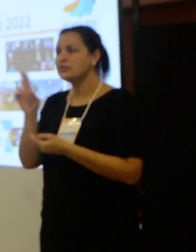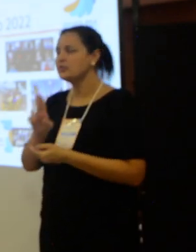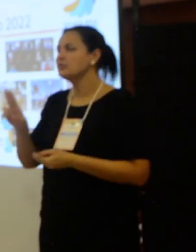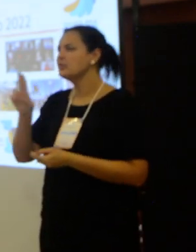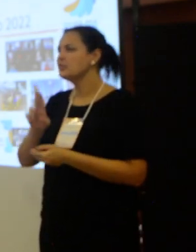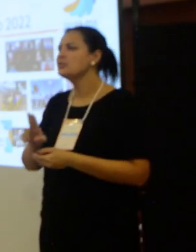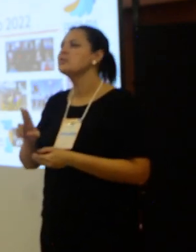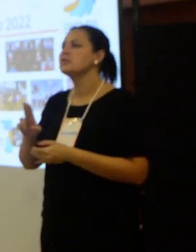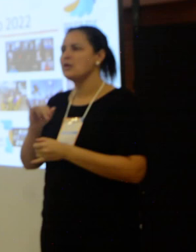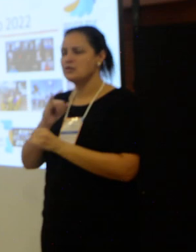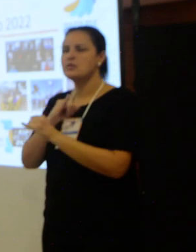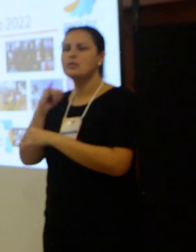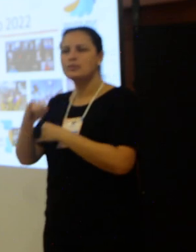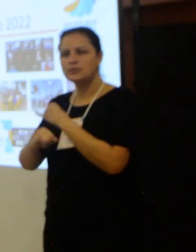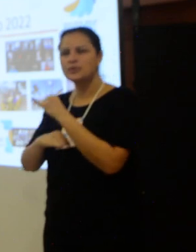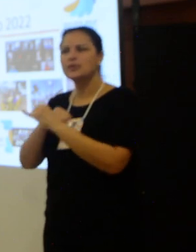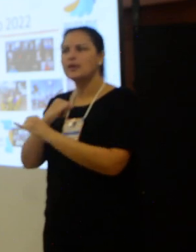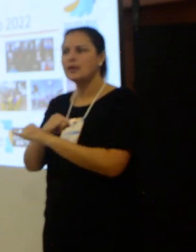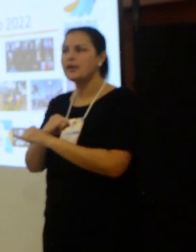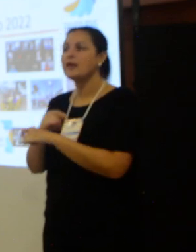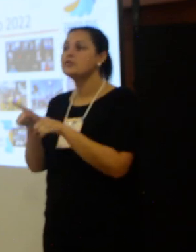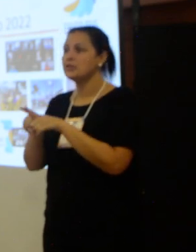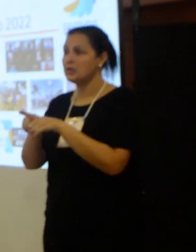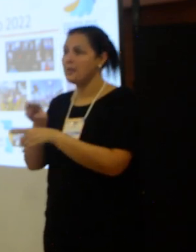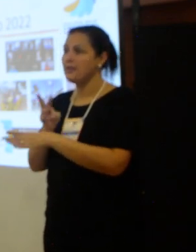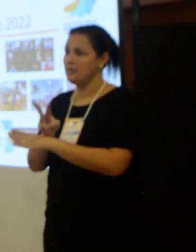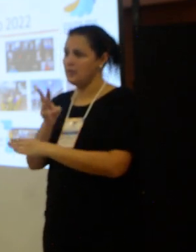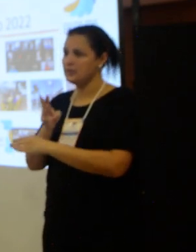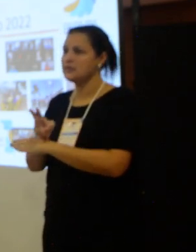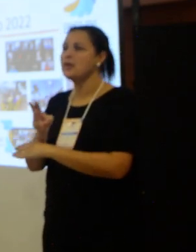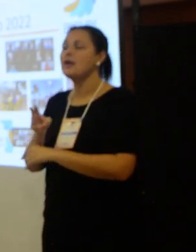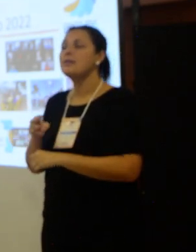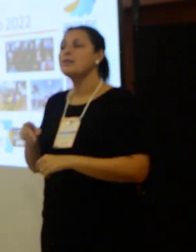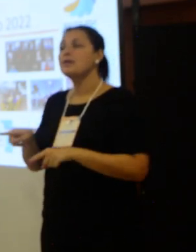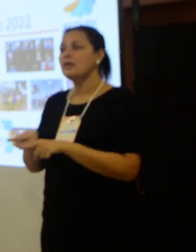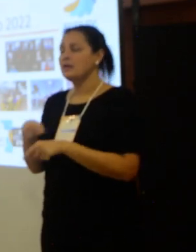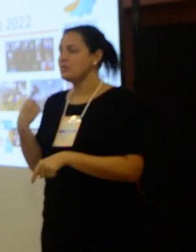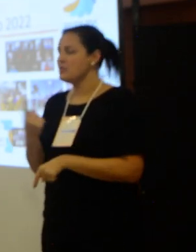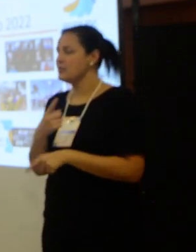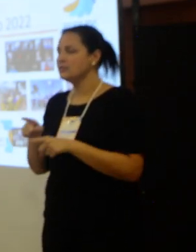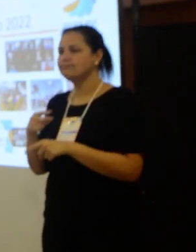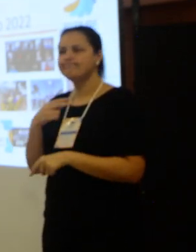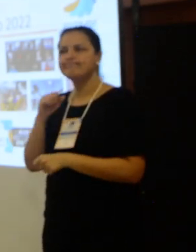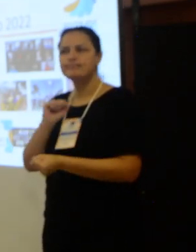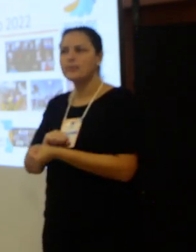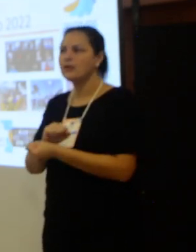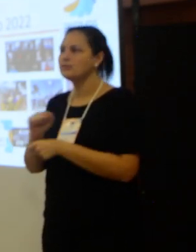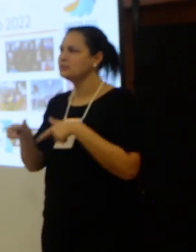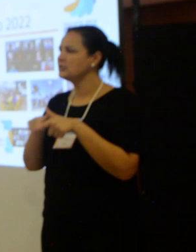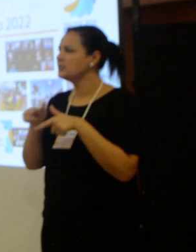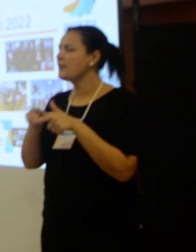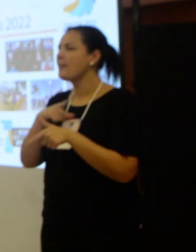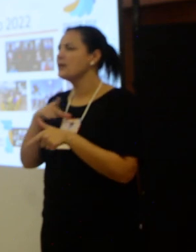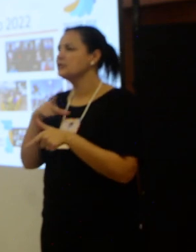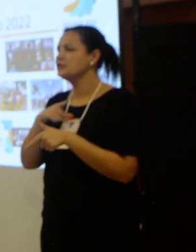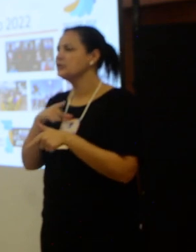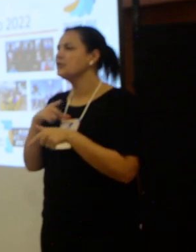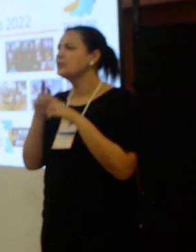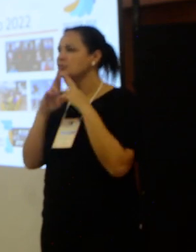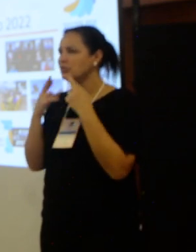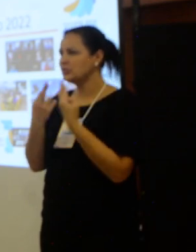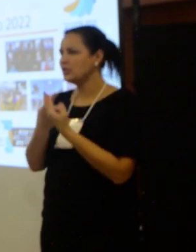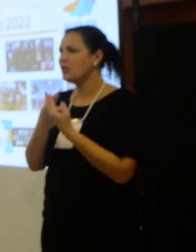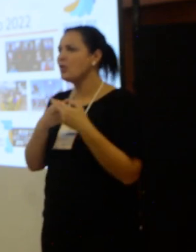fora o WhatsApp, então a gente não para de trabalhar. Tivemos reuniões setoriais também com a coordenação